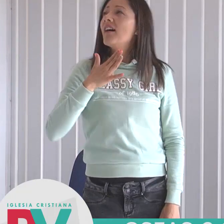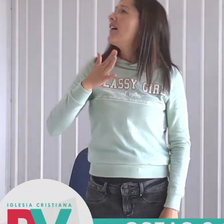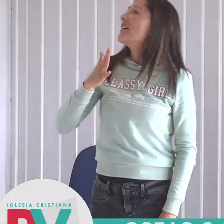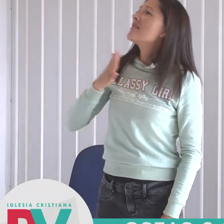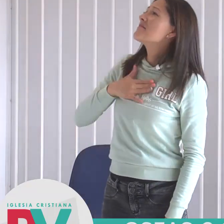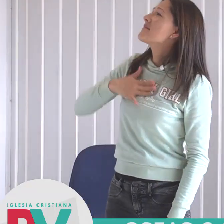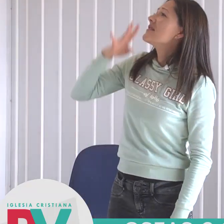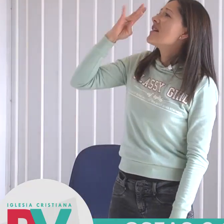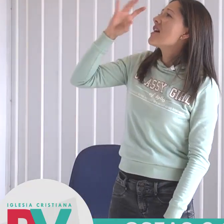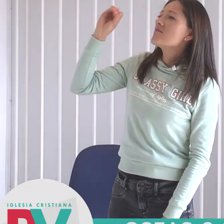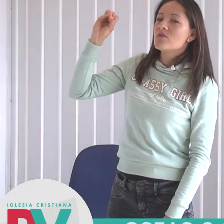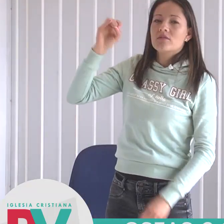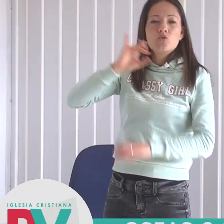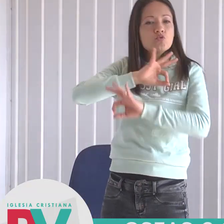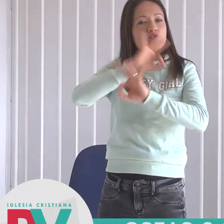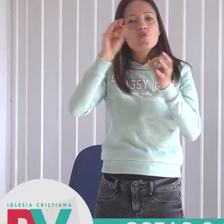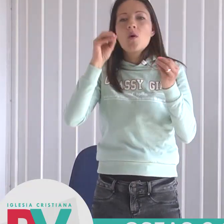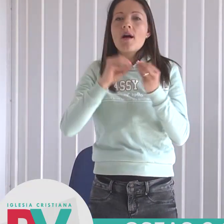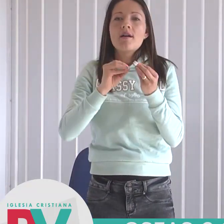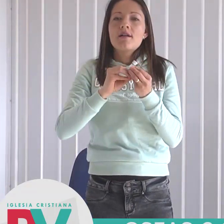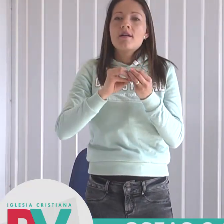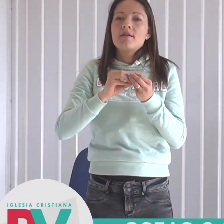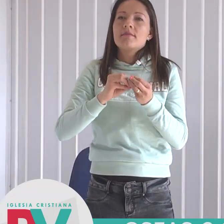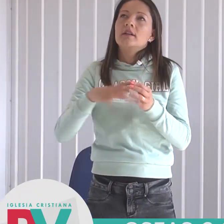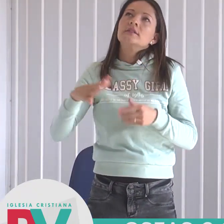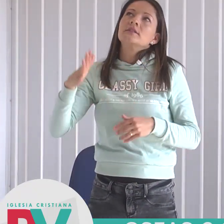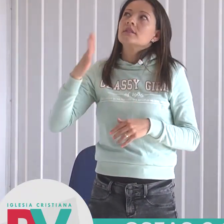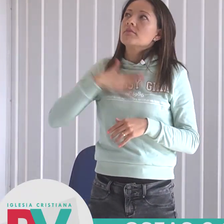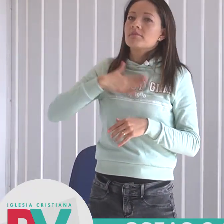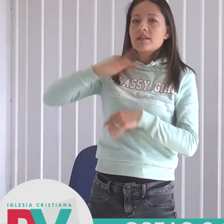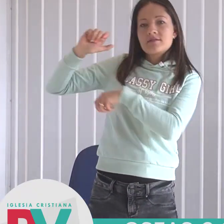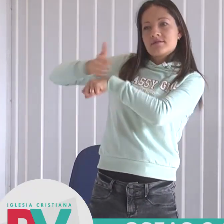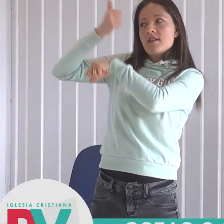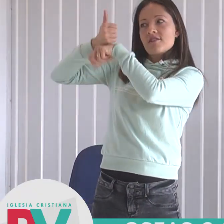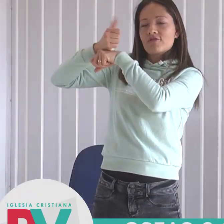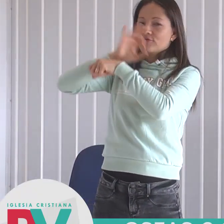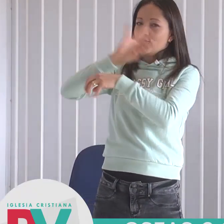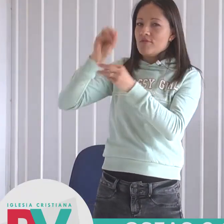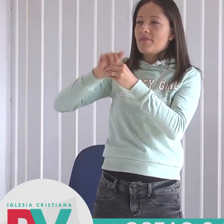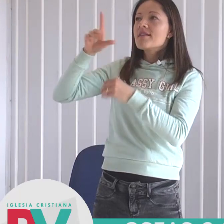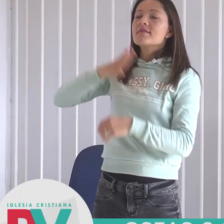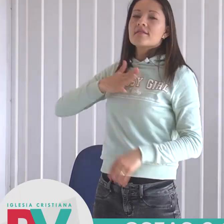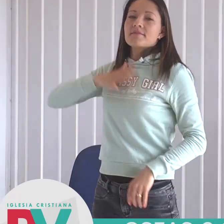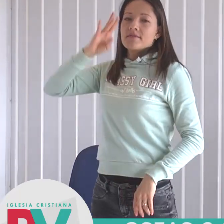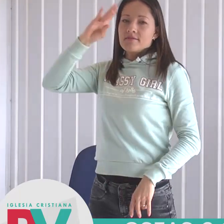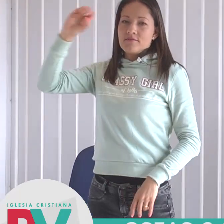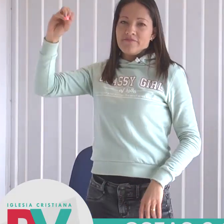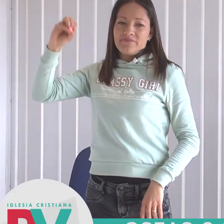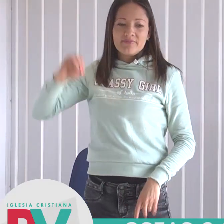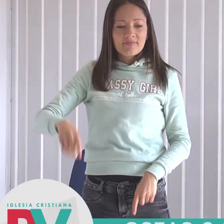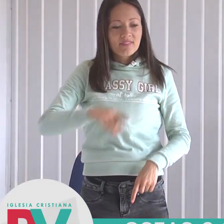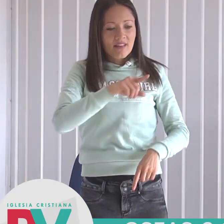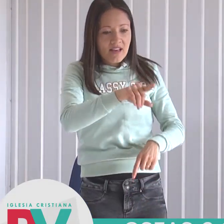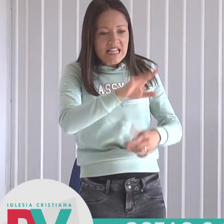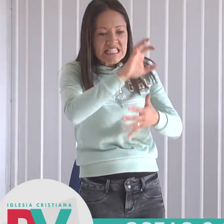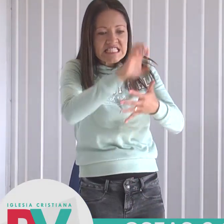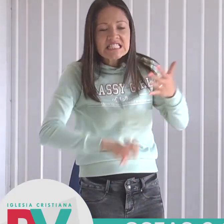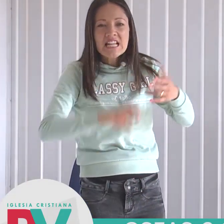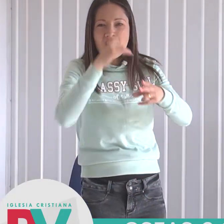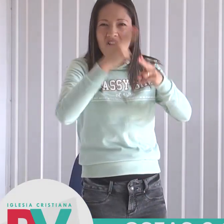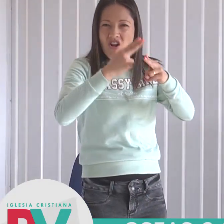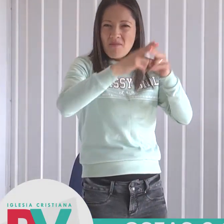y nunca más me llamarás Baalí. Porque quitaré de su boca los nombres de los Baales, y nunca más